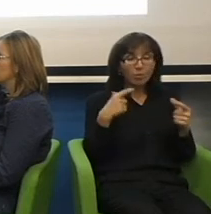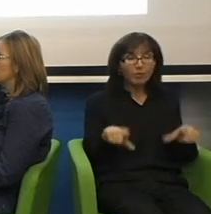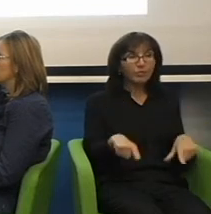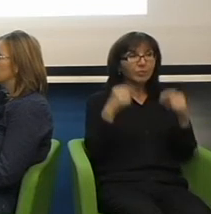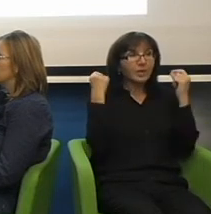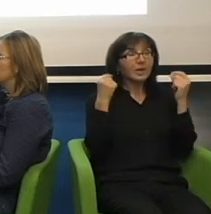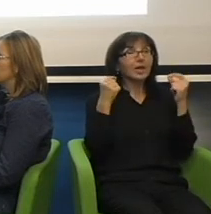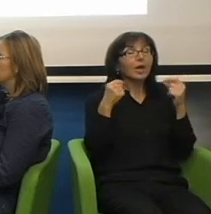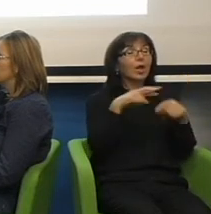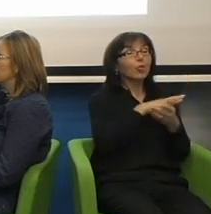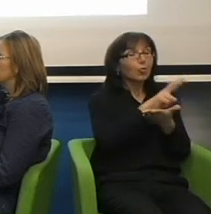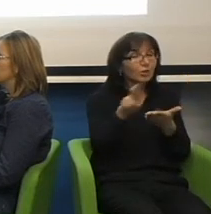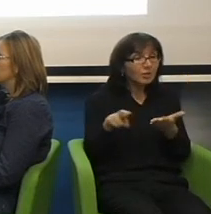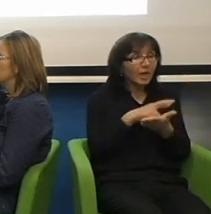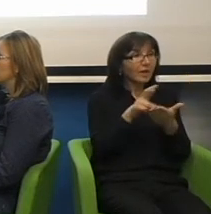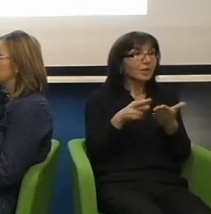Wydziałowej.